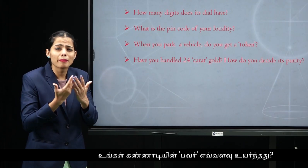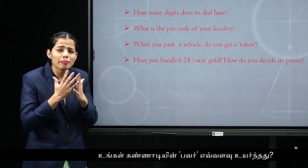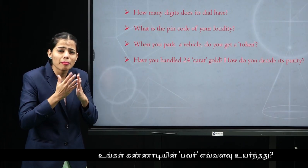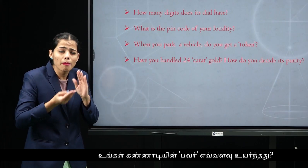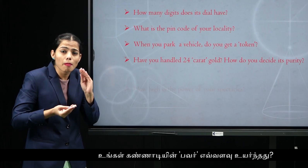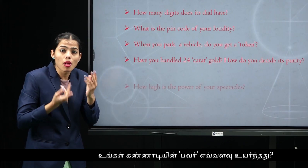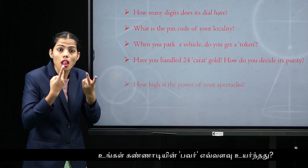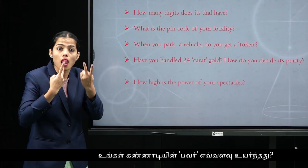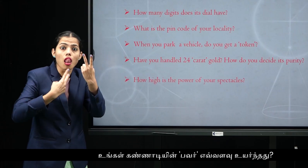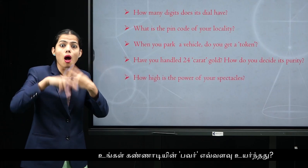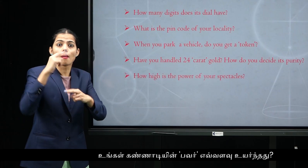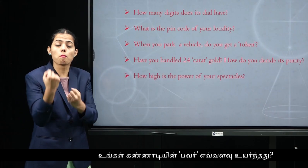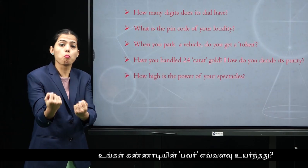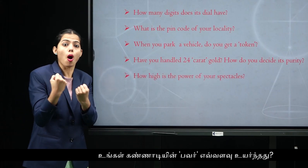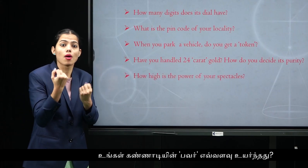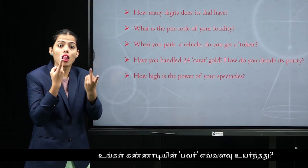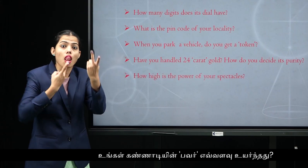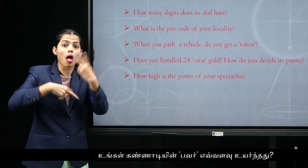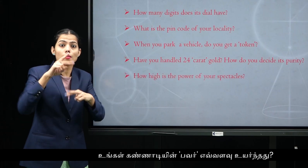உங்கள் கண்ணாடியின் பவர் எவ்வளவு உயர்ந்தது?